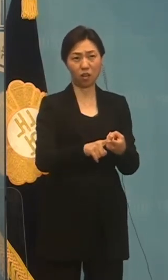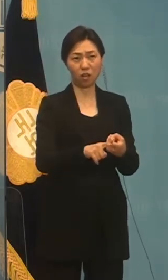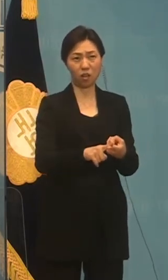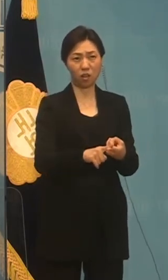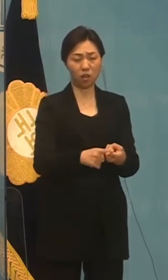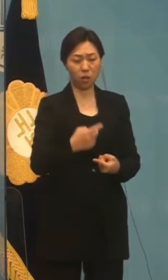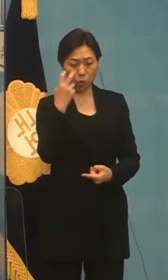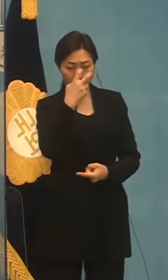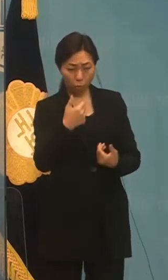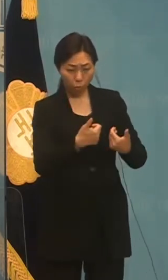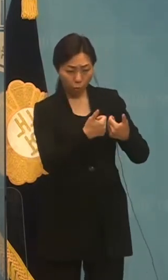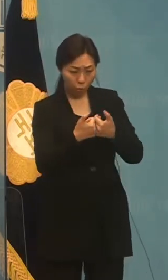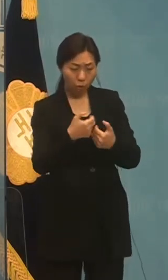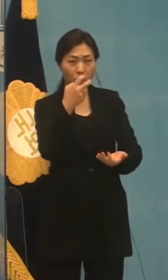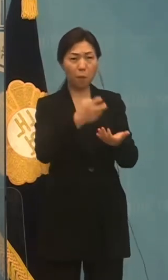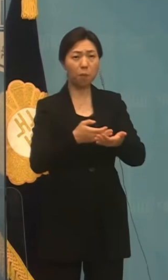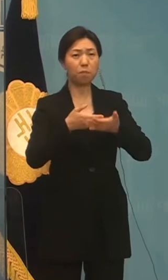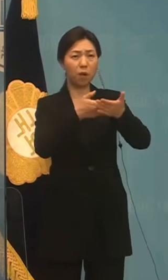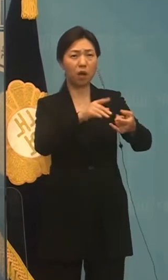이뤄지지 않았습니다.